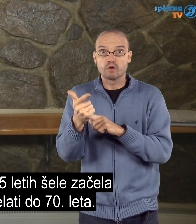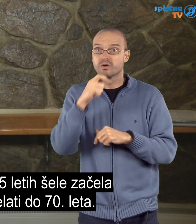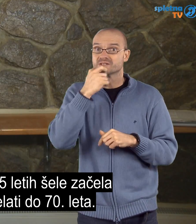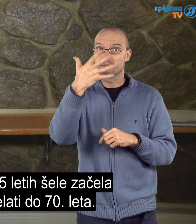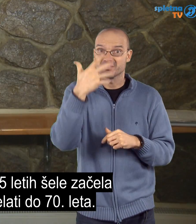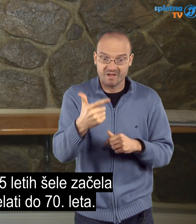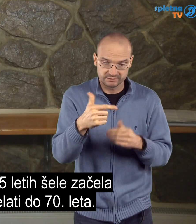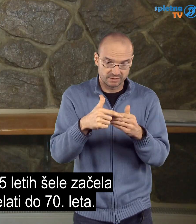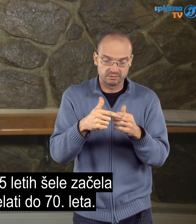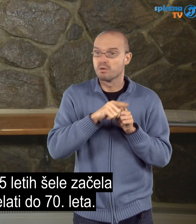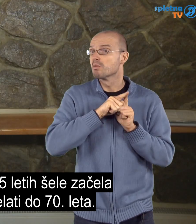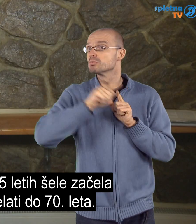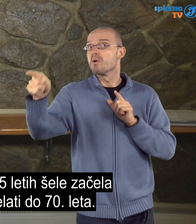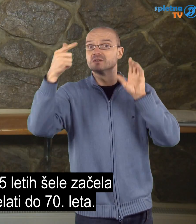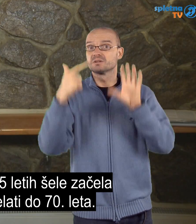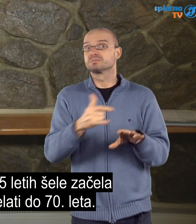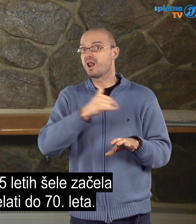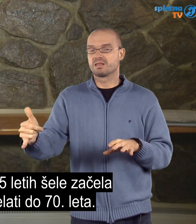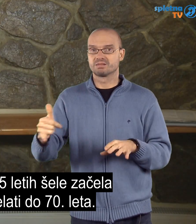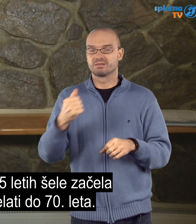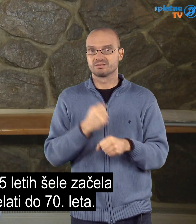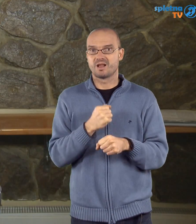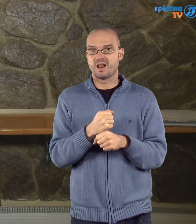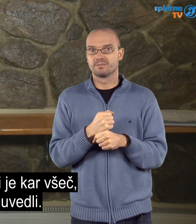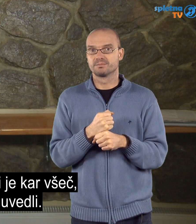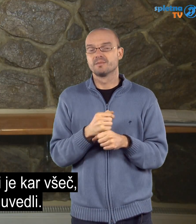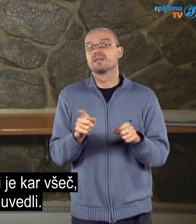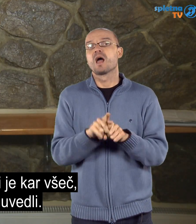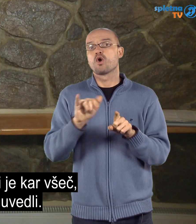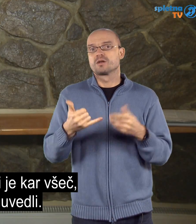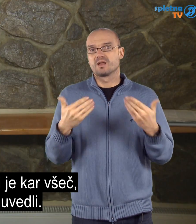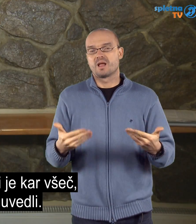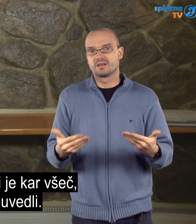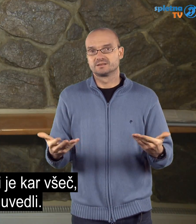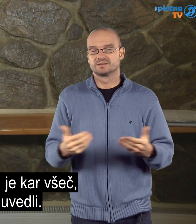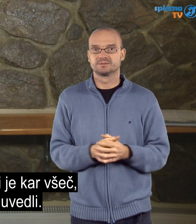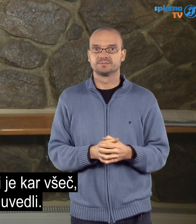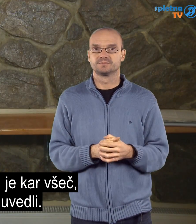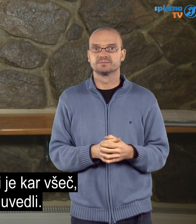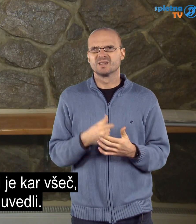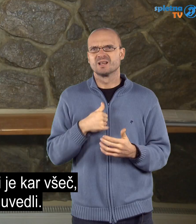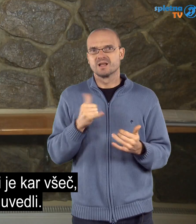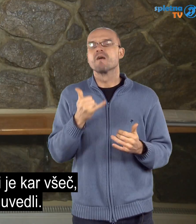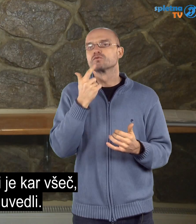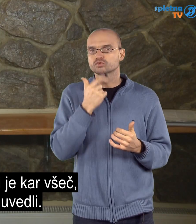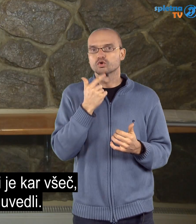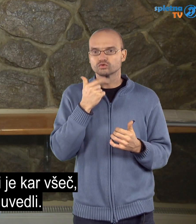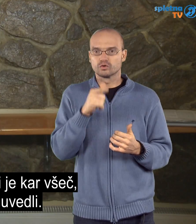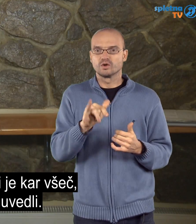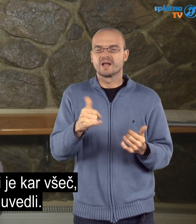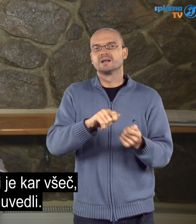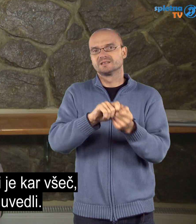ne vem, najboljš do 70. leta, ne, ker pač tako je danes. Tako da, ja, meni je kar všeč, da se je to